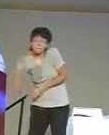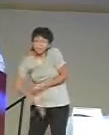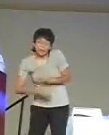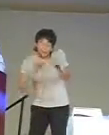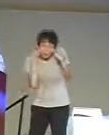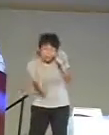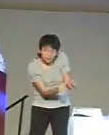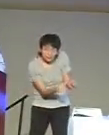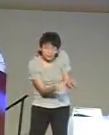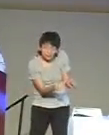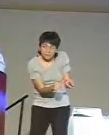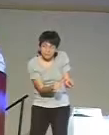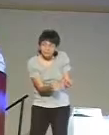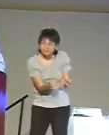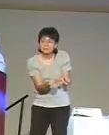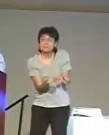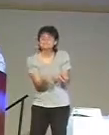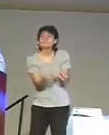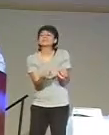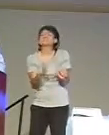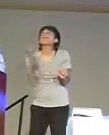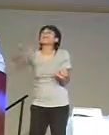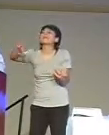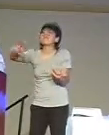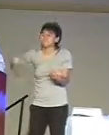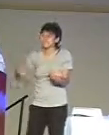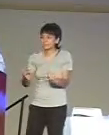como resultado